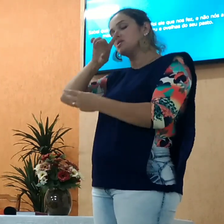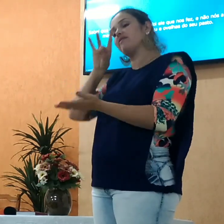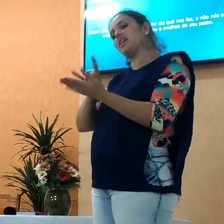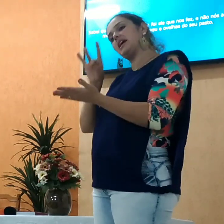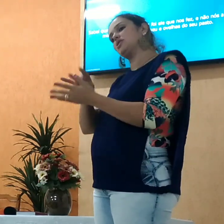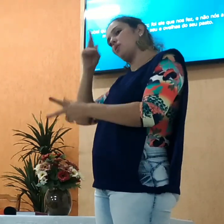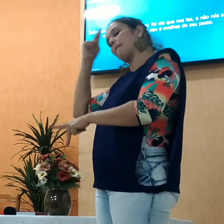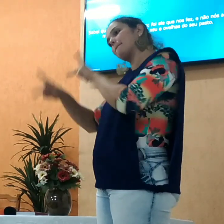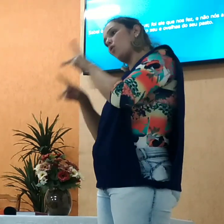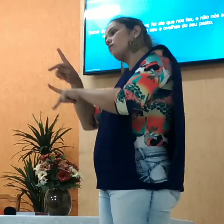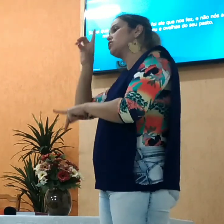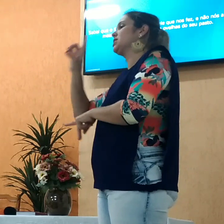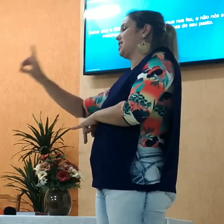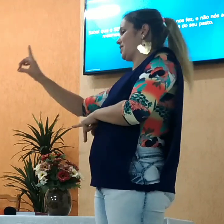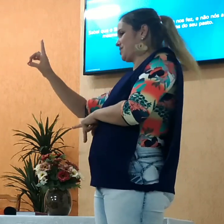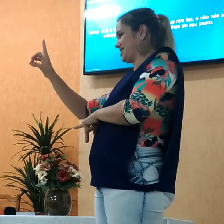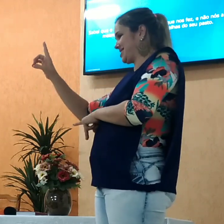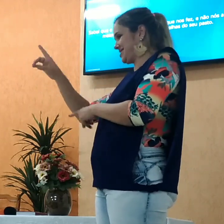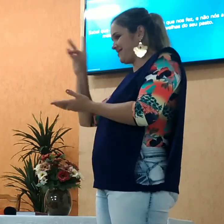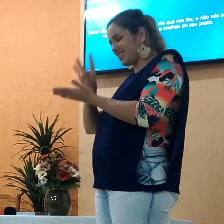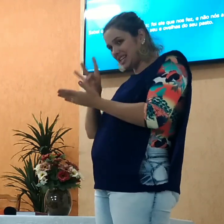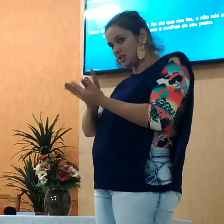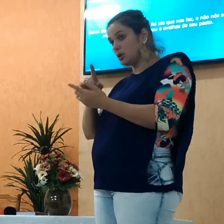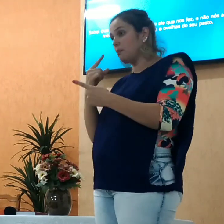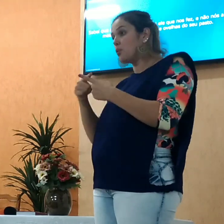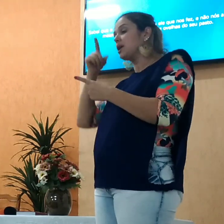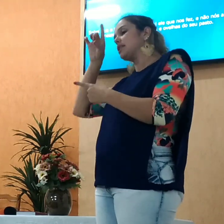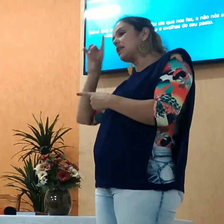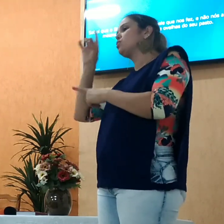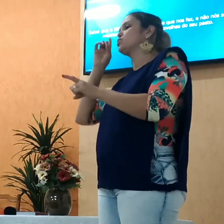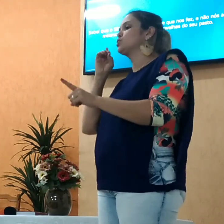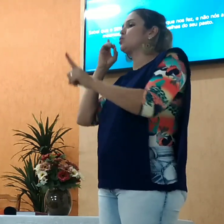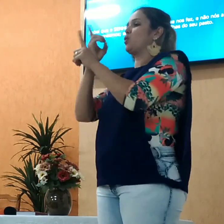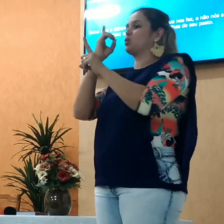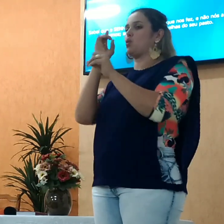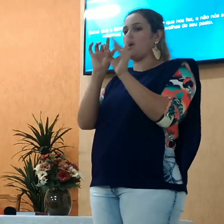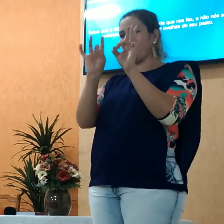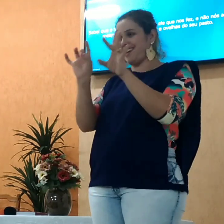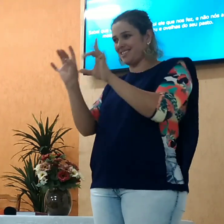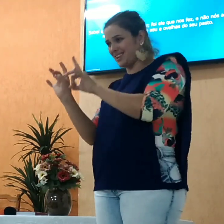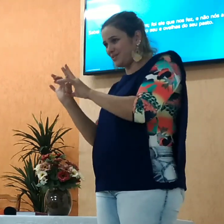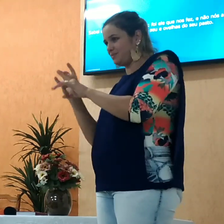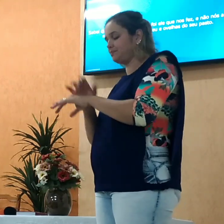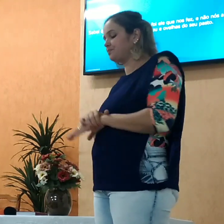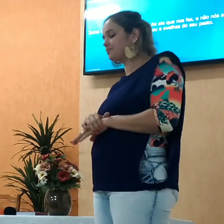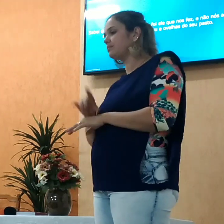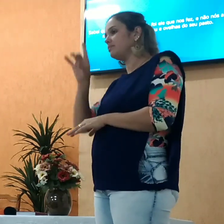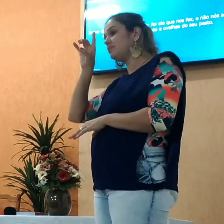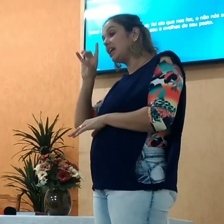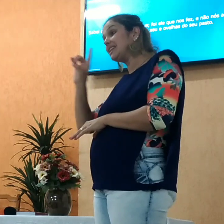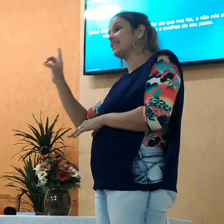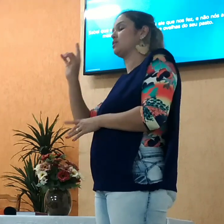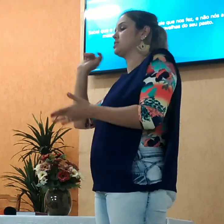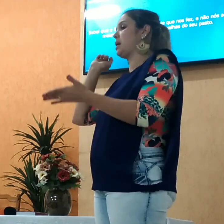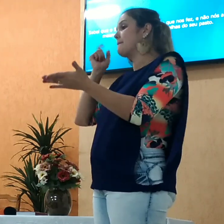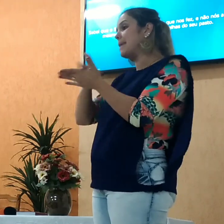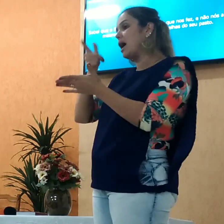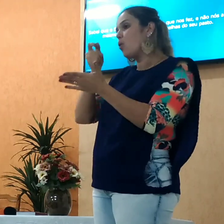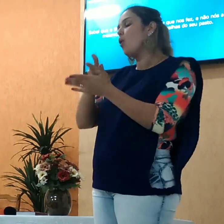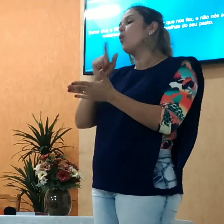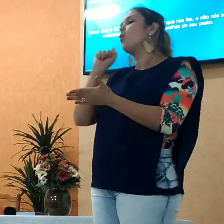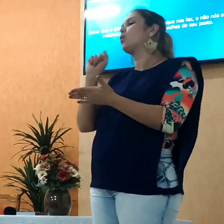Deus, porque somos dele, porque Ele nos comprou. Ele pagou o preço que custava a nossa